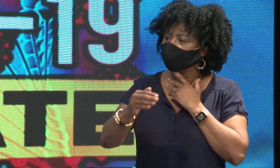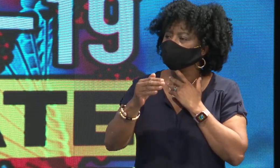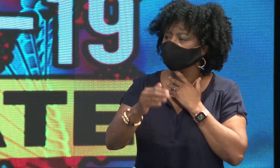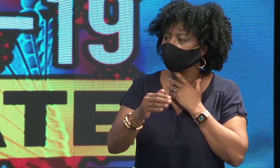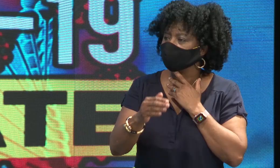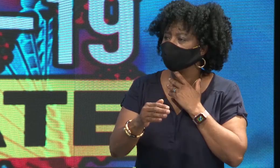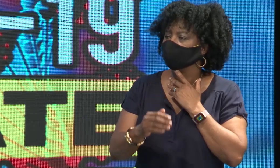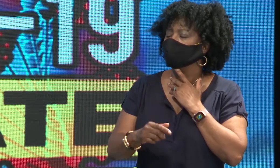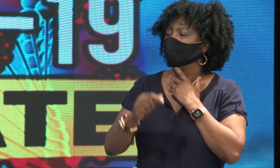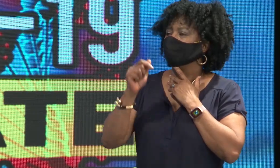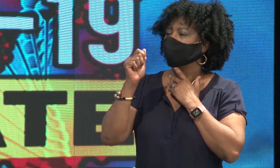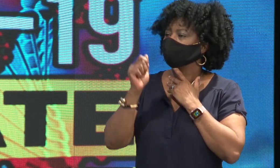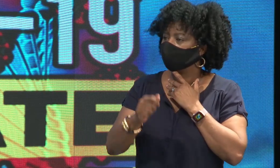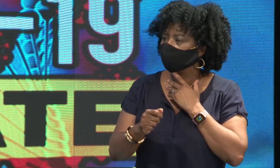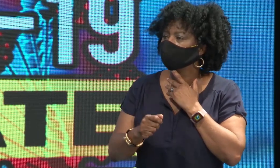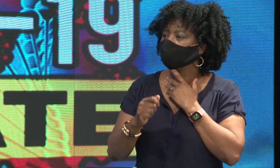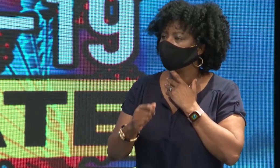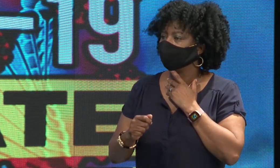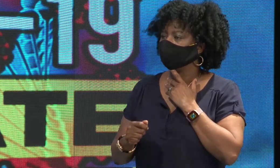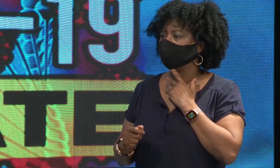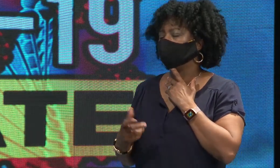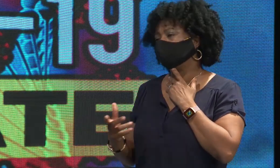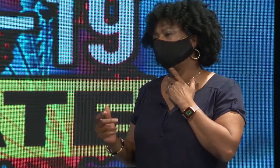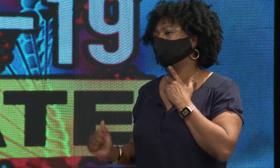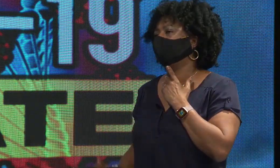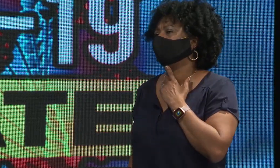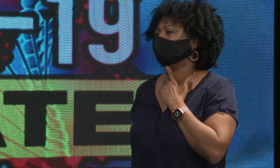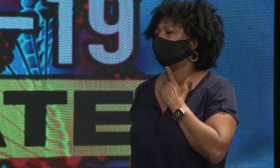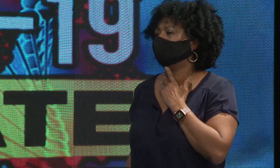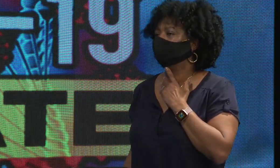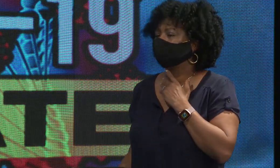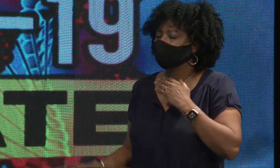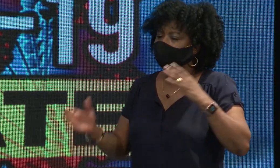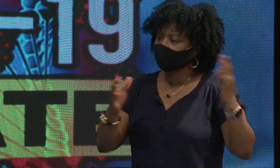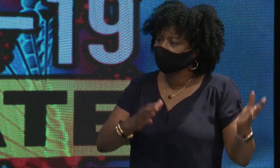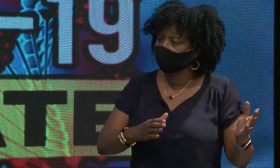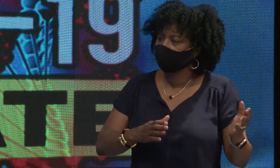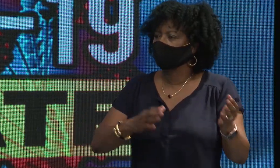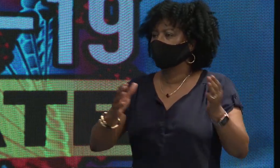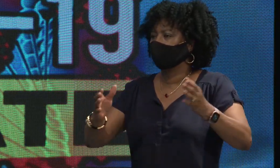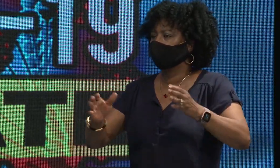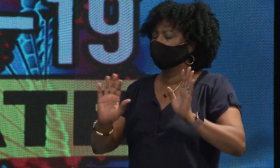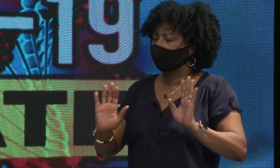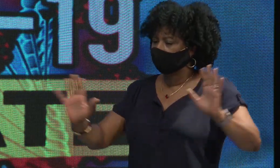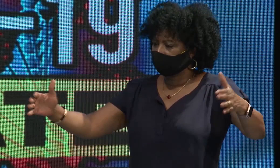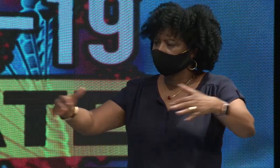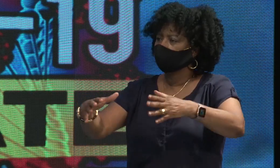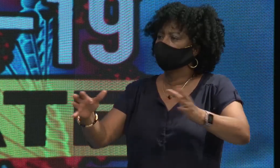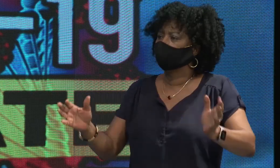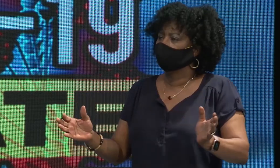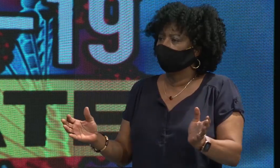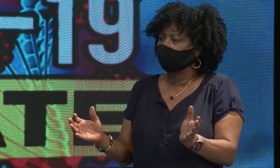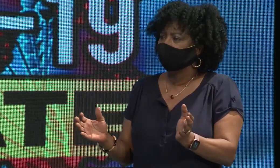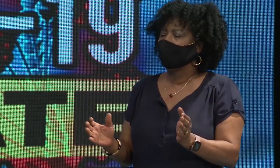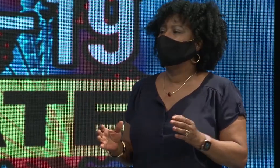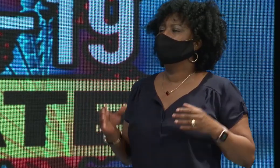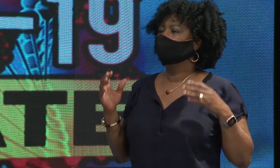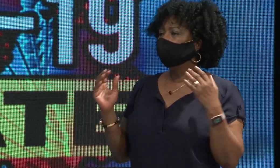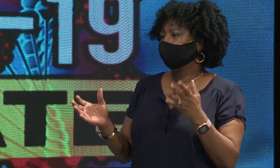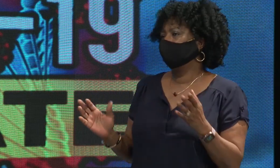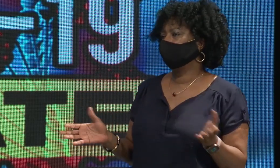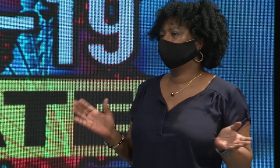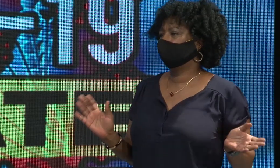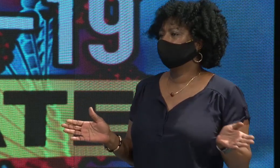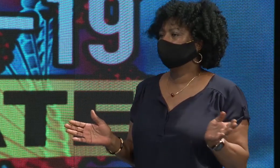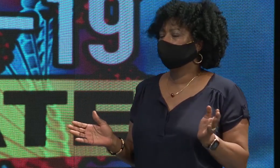als we eerst deze explosie die we hebben onder controle krijgen. Ja. Pas dan kunnen we gaan kijken, oké, nu hebben we het onder controle.